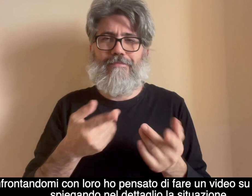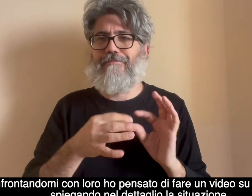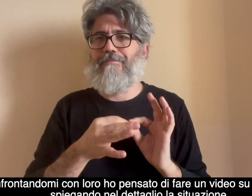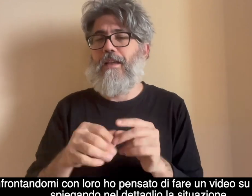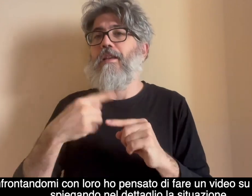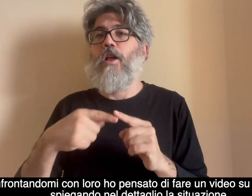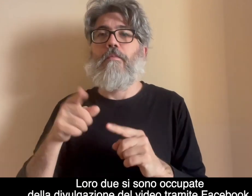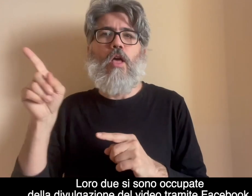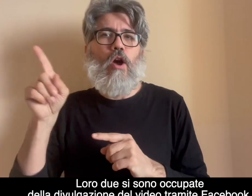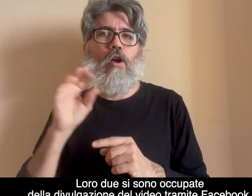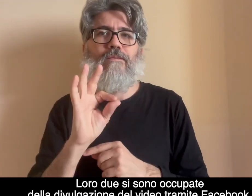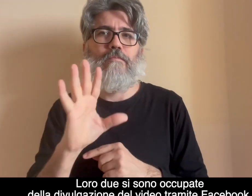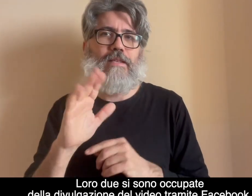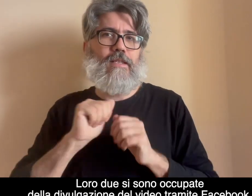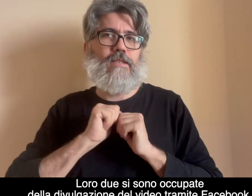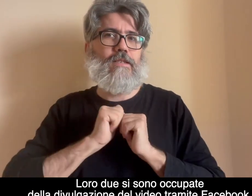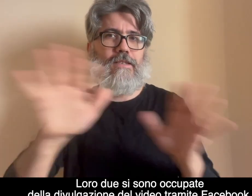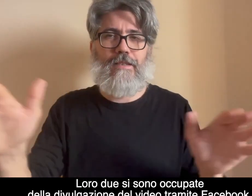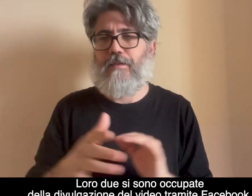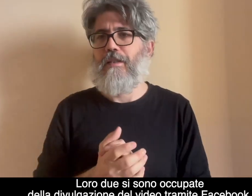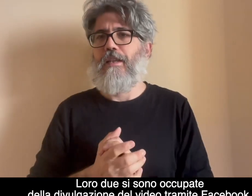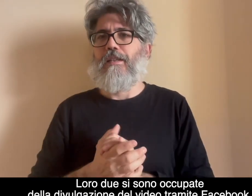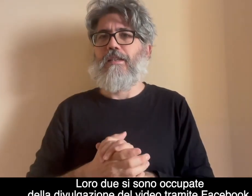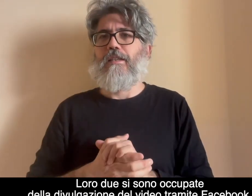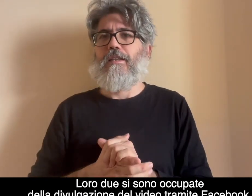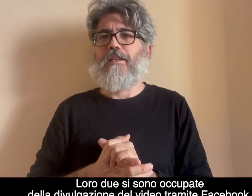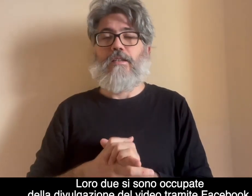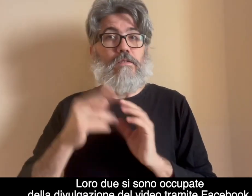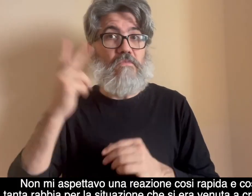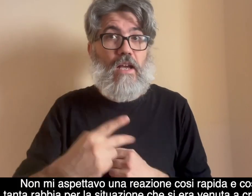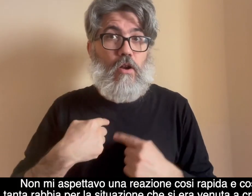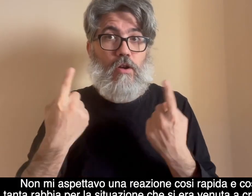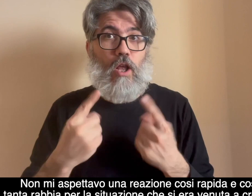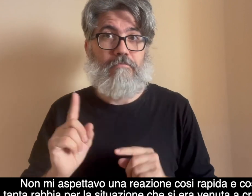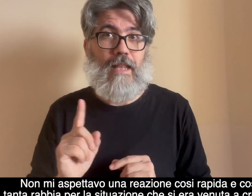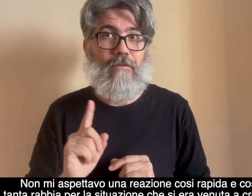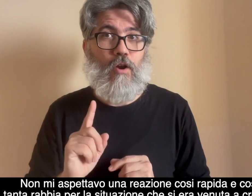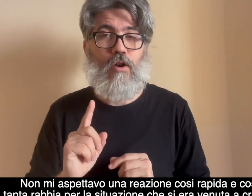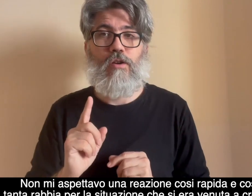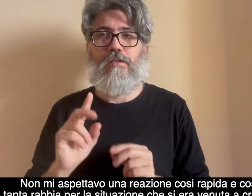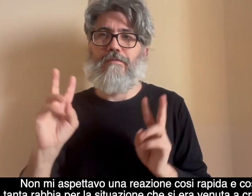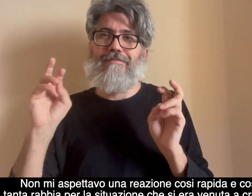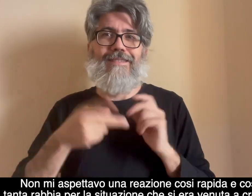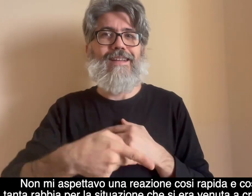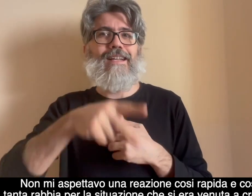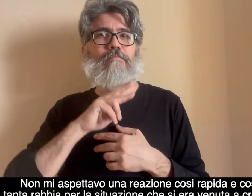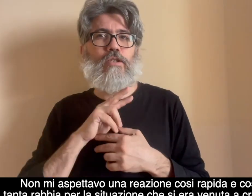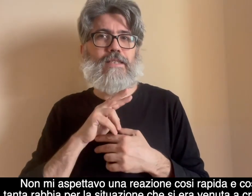loro due si sono occupati della divulgazione del video davvero non mi aspettavo una reazione così